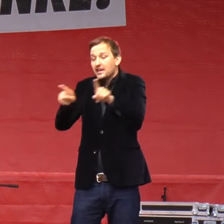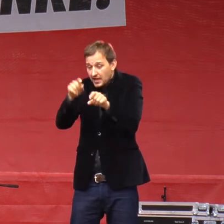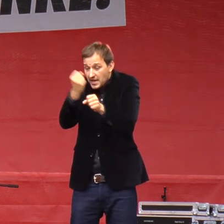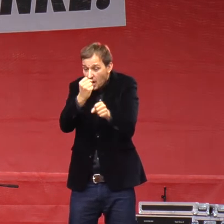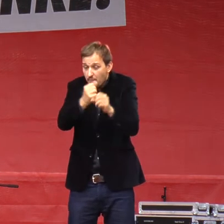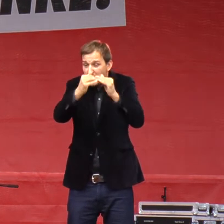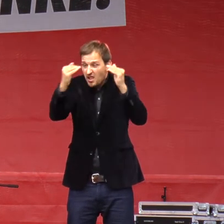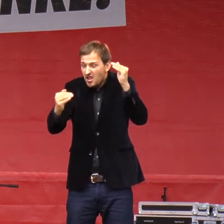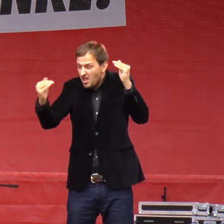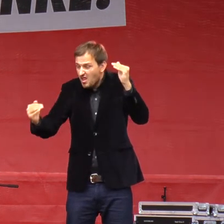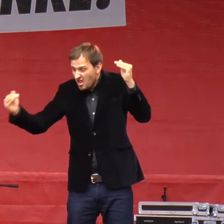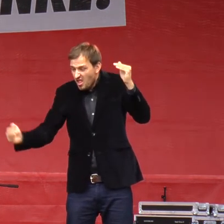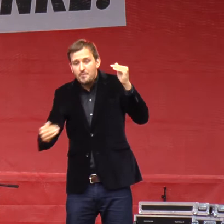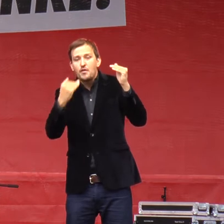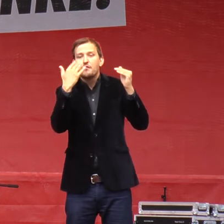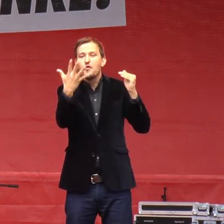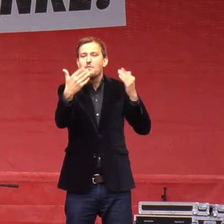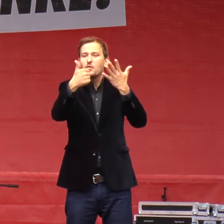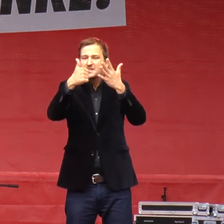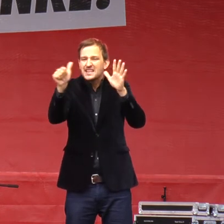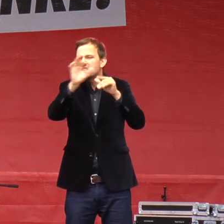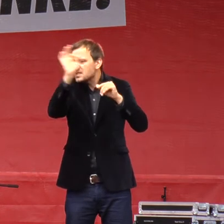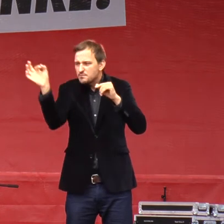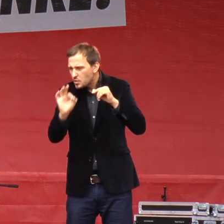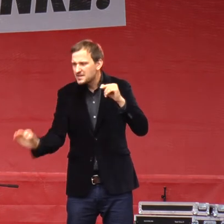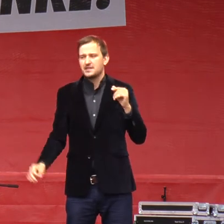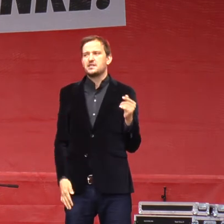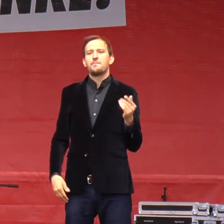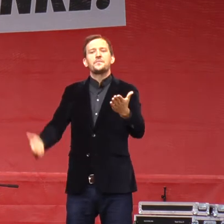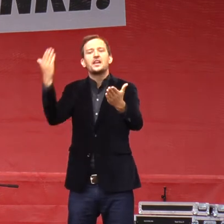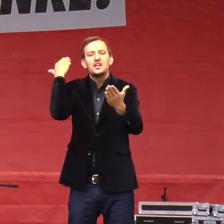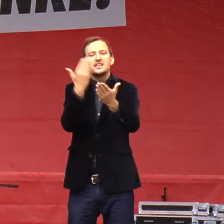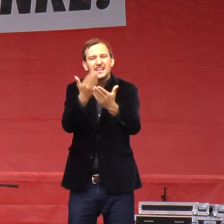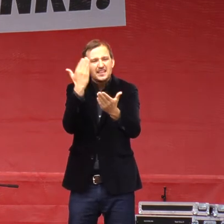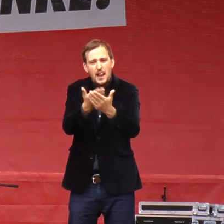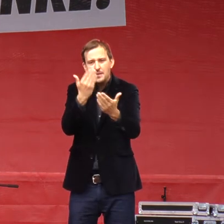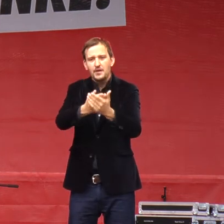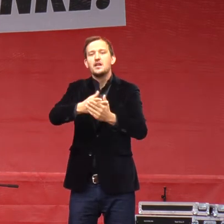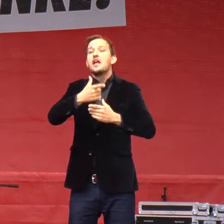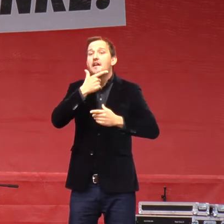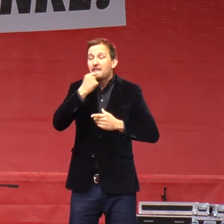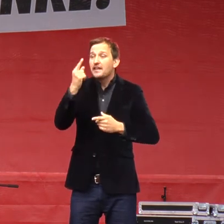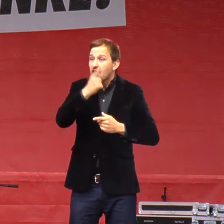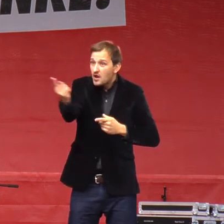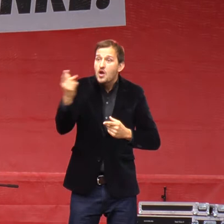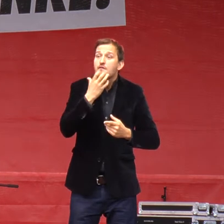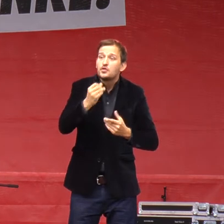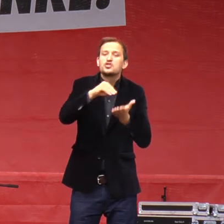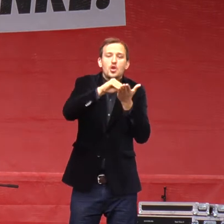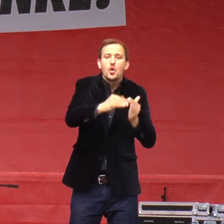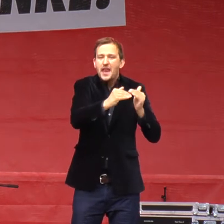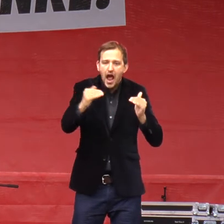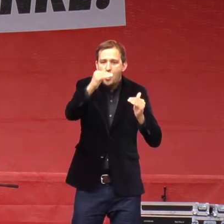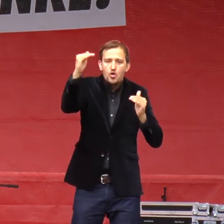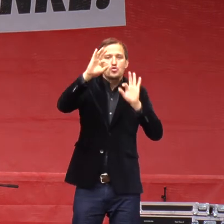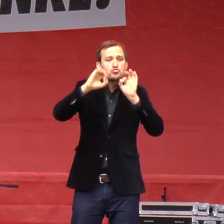um über 65%. Und deshalb, wer mit uns für höhere Löhne und für gute Arbeit kämpfen will,